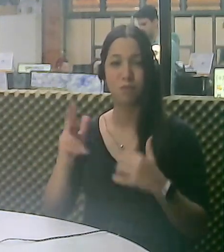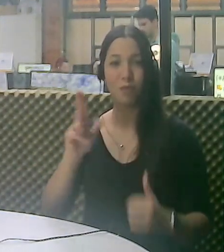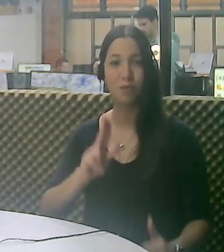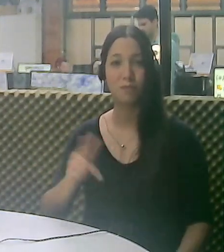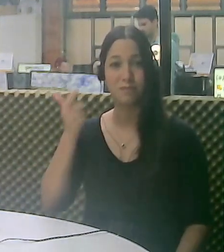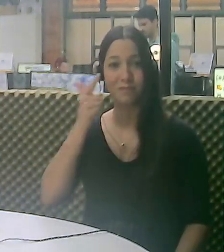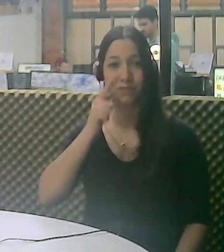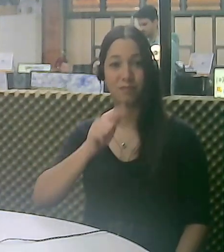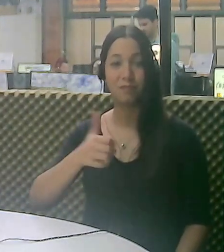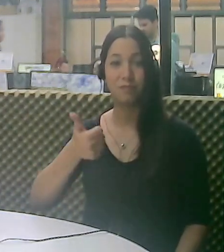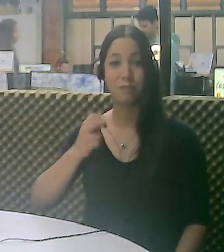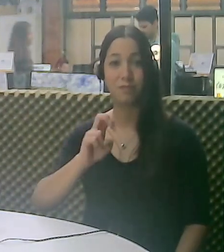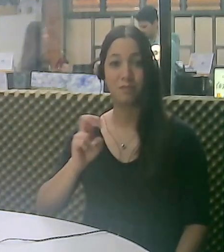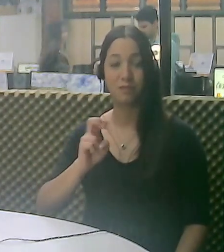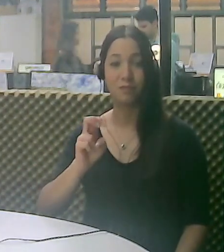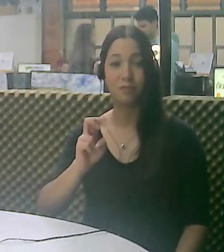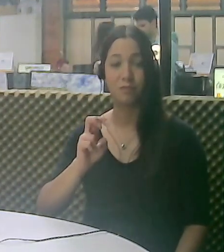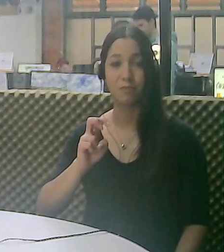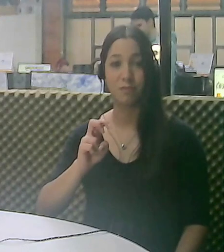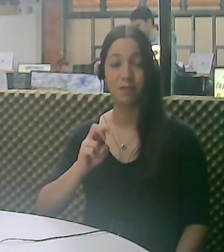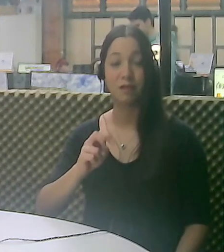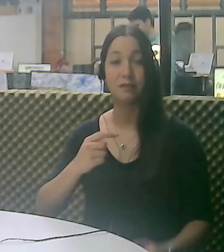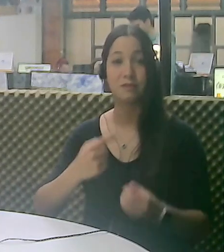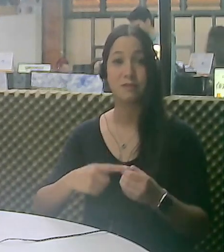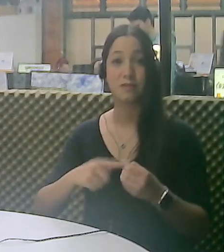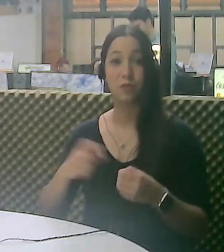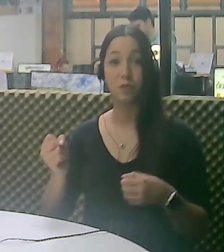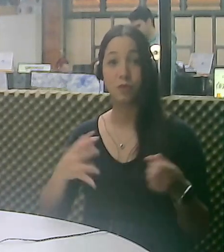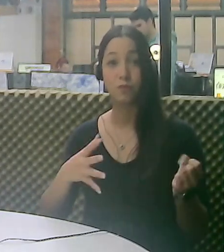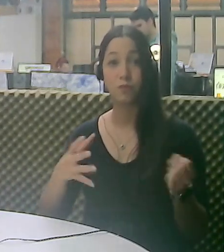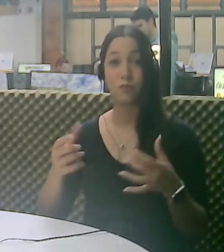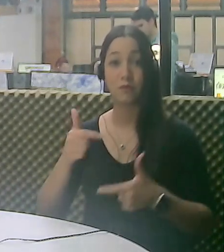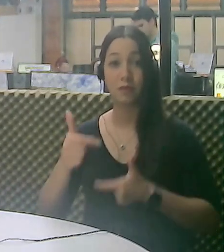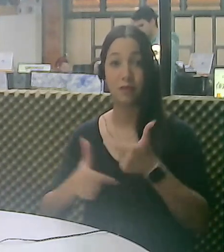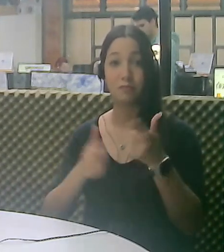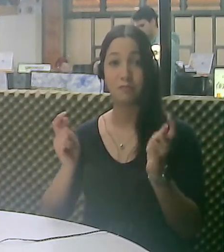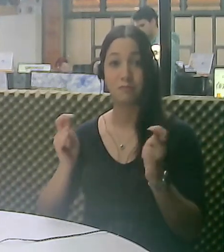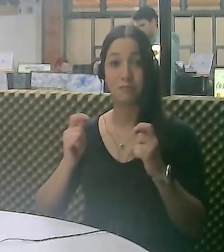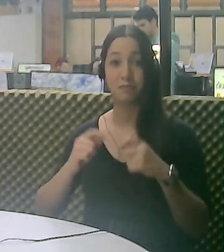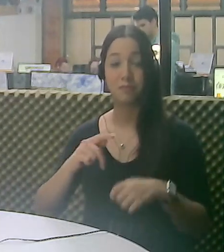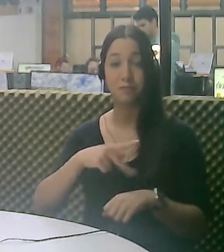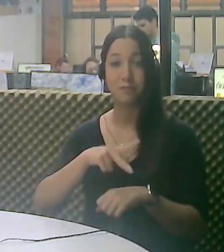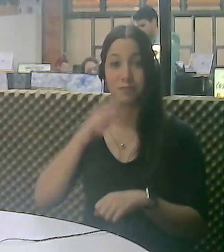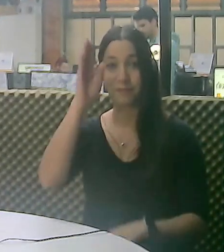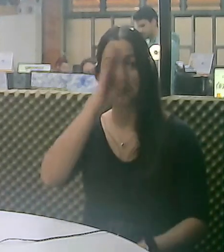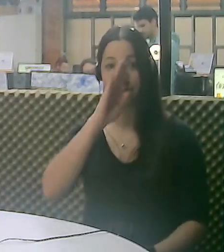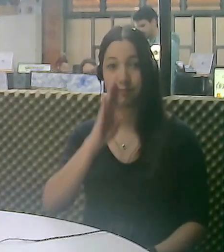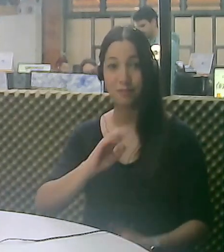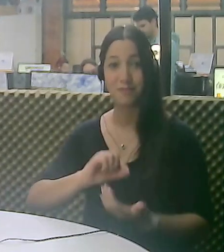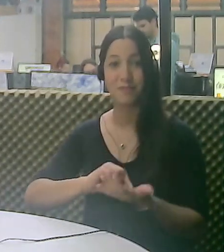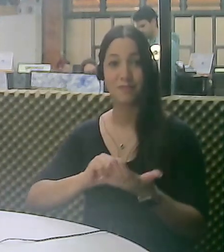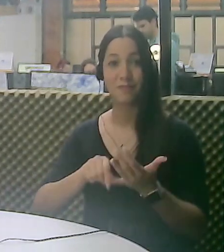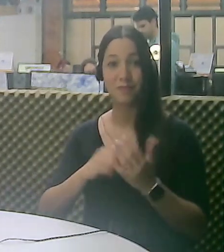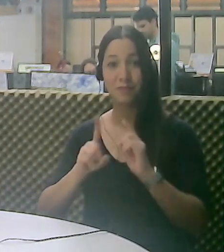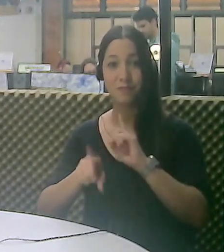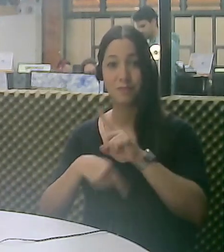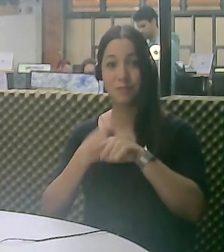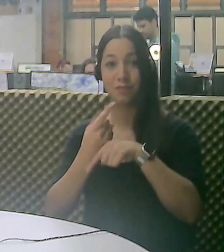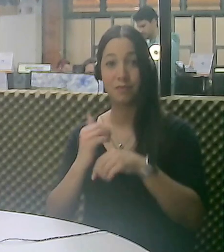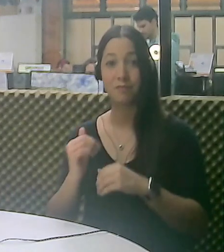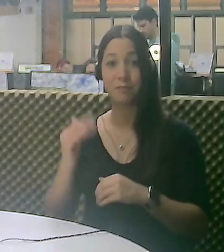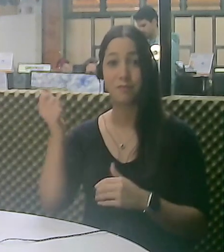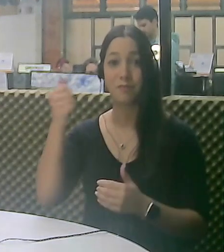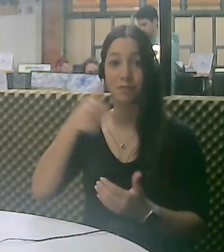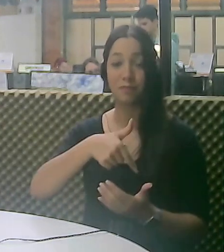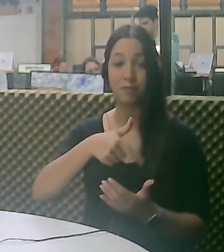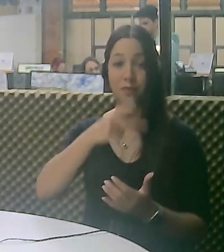a 15ª posição dentre as que mais criaram novos postos de trabalho no país. As contratações superaram os